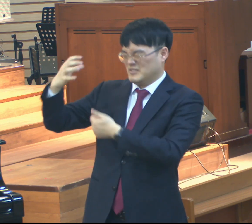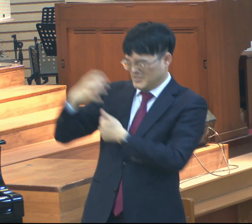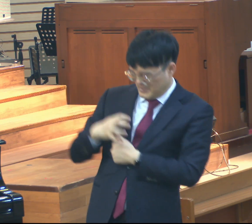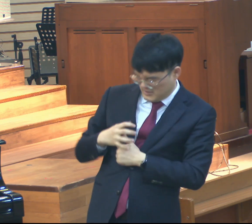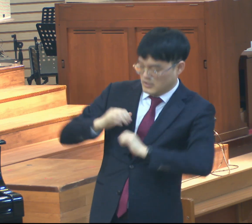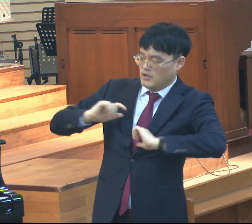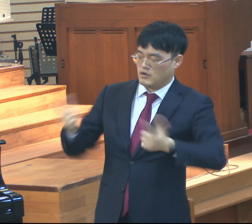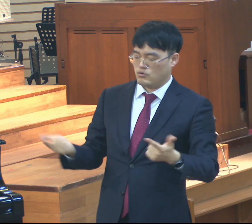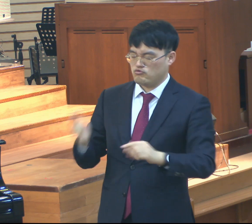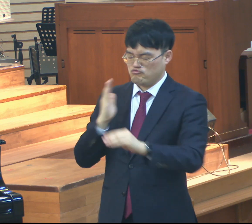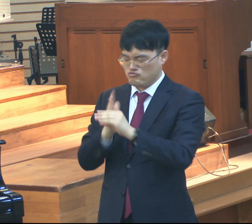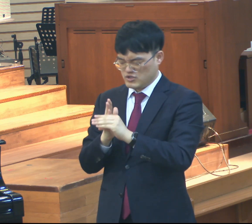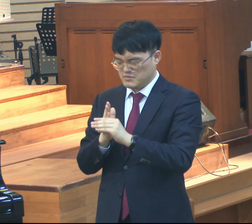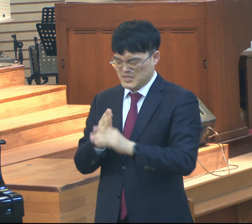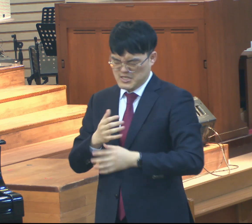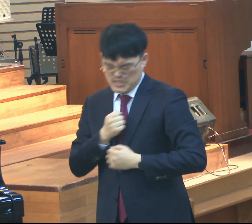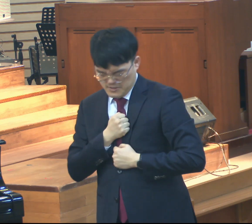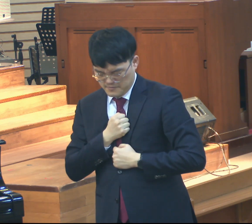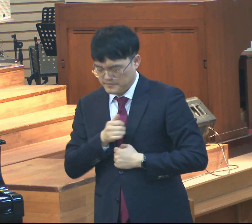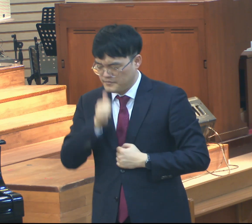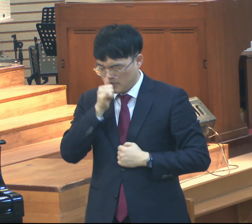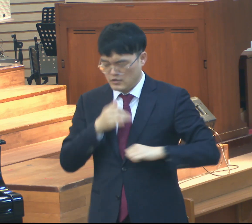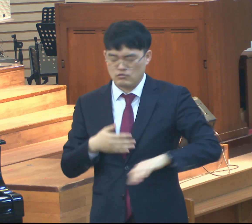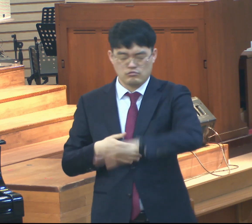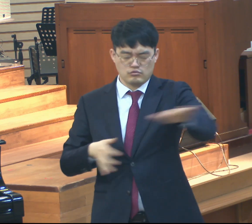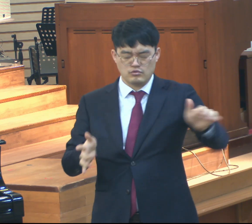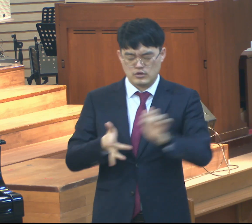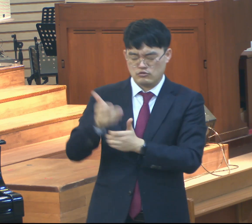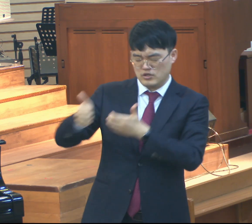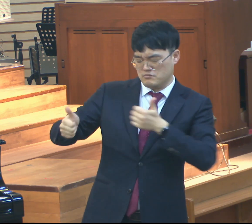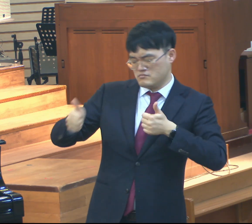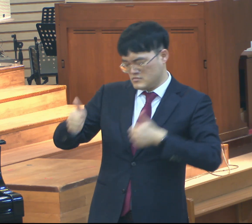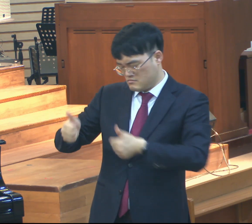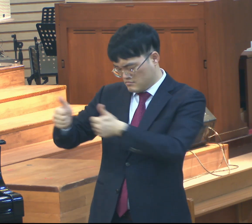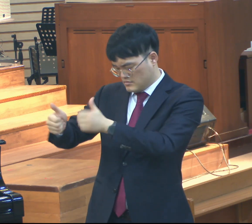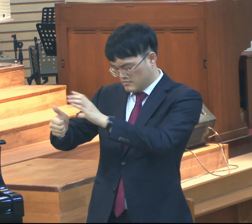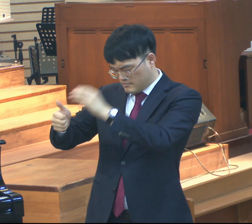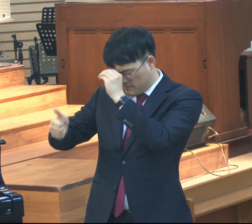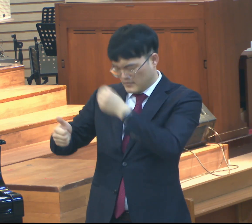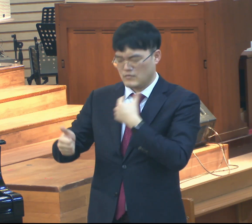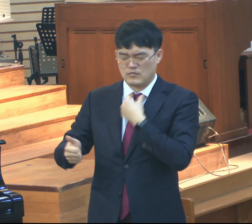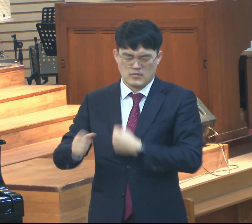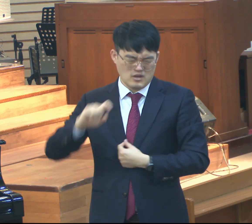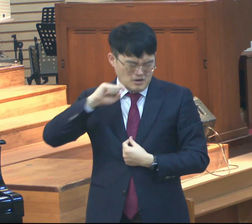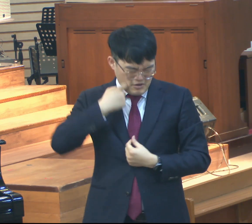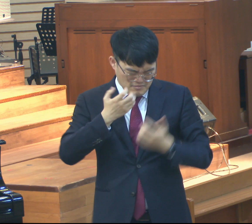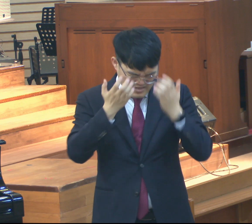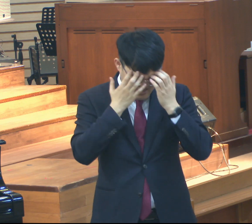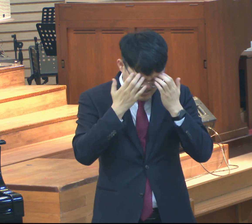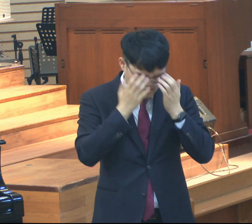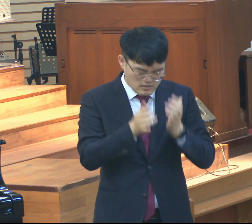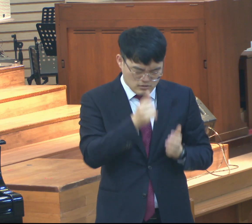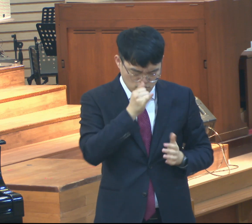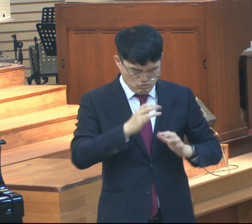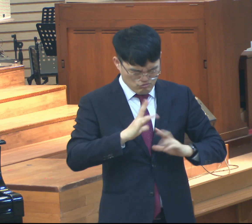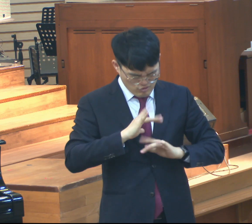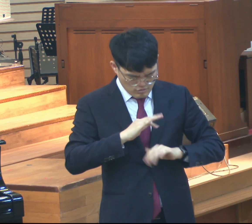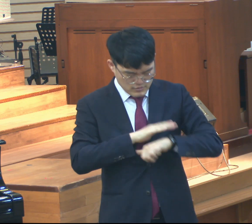않으셨습니다. 저희도 그렇게 걸어가기를 원합니다. 어려움이 있다 할지라도 두려움을 잘 이겨낼 수 있는